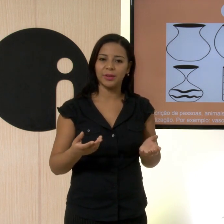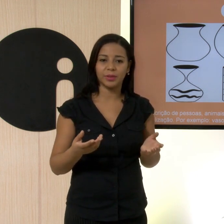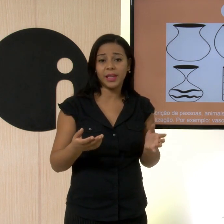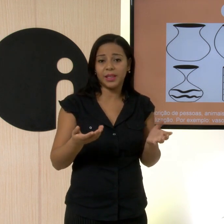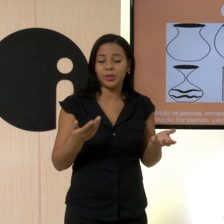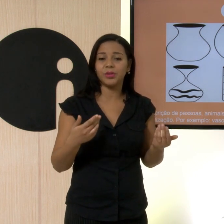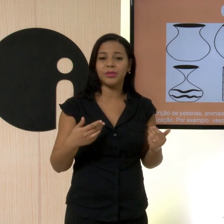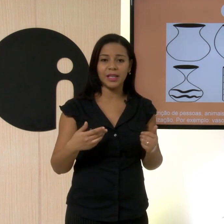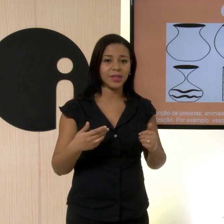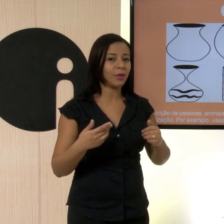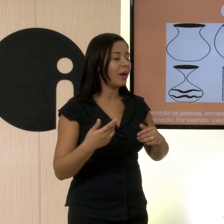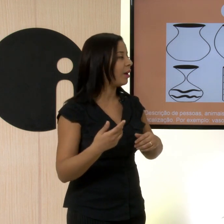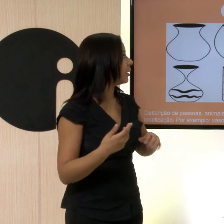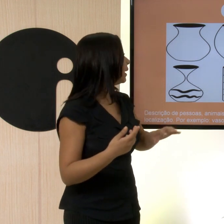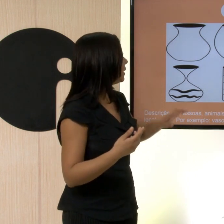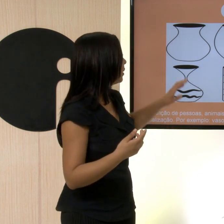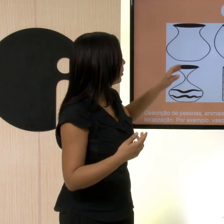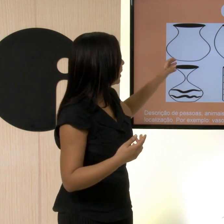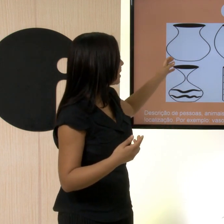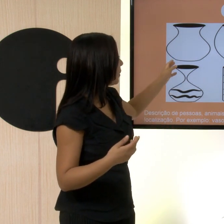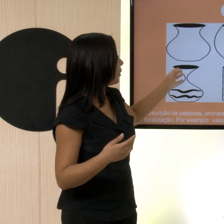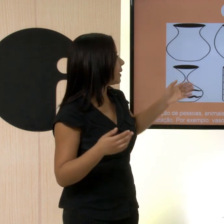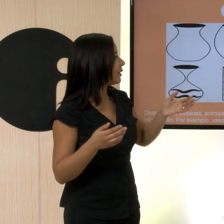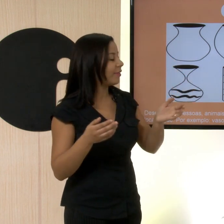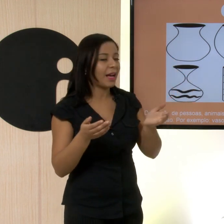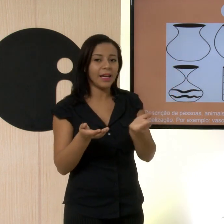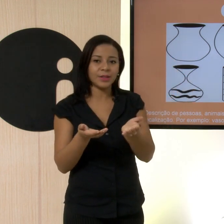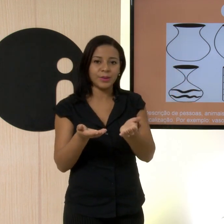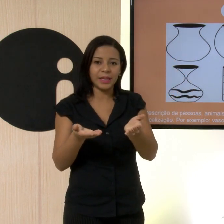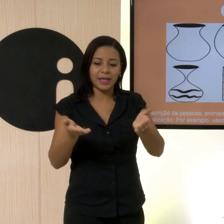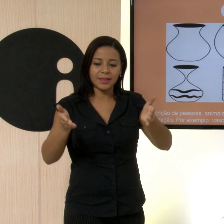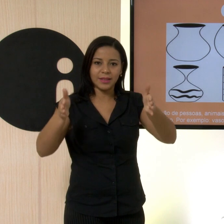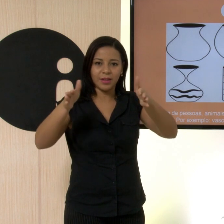que nem todo vaso é igual. Então, por exemplo, esse vaso, ele é assim, ó.